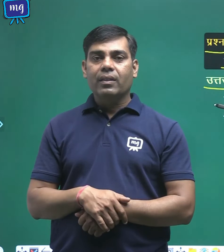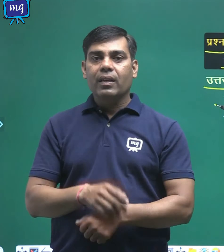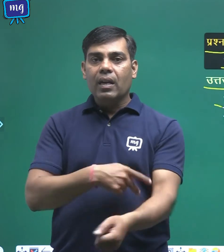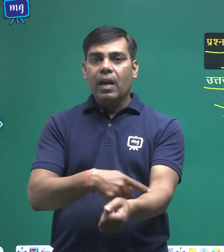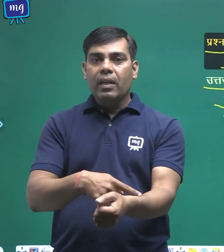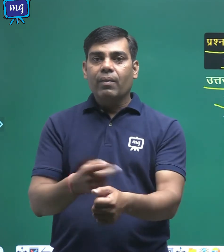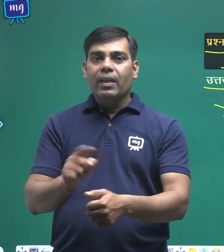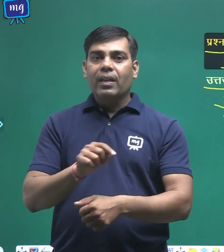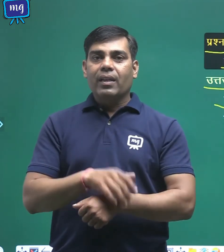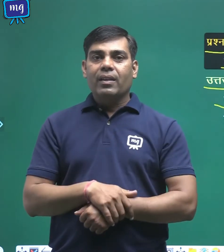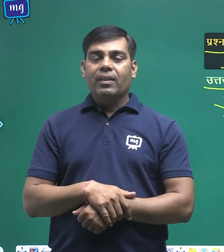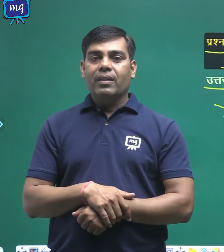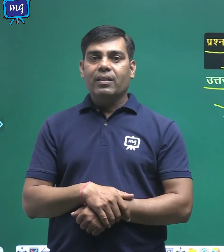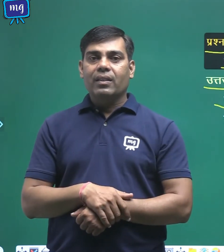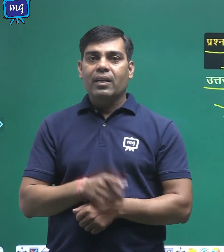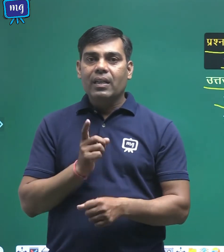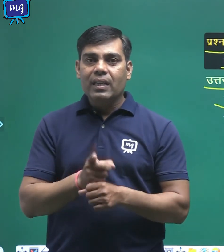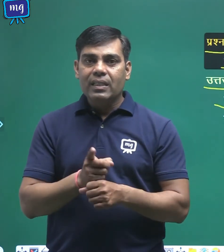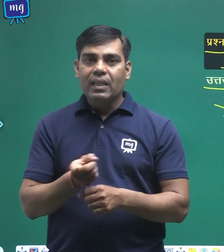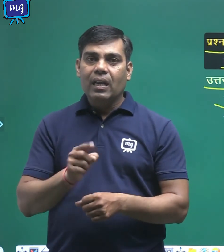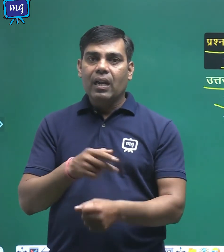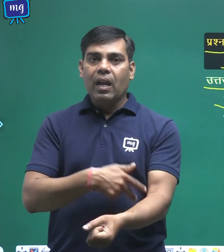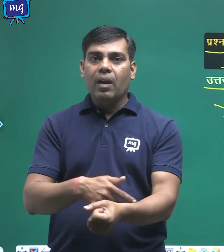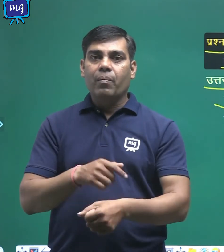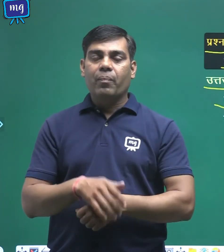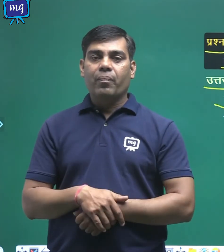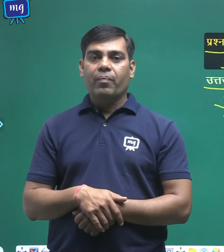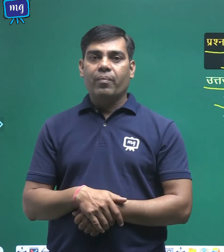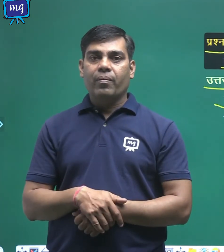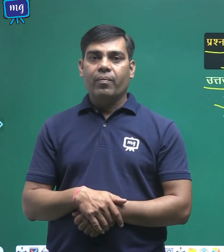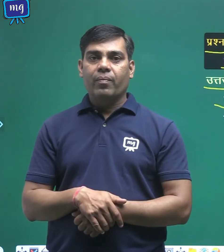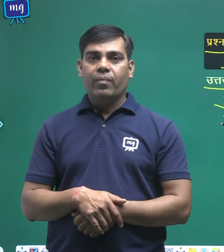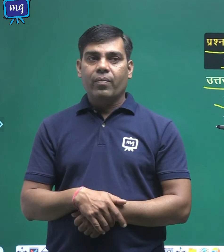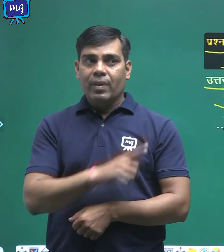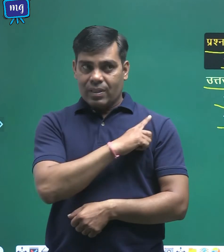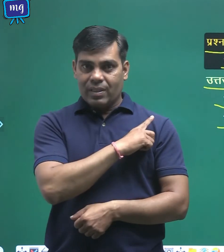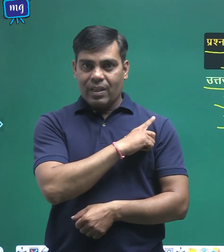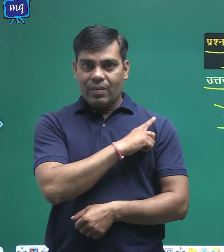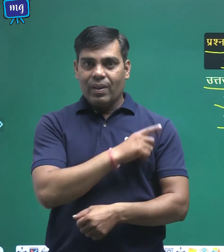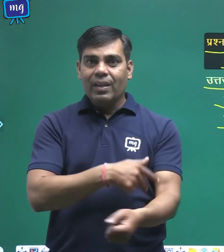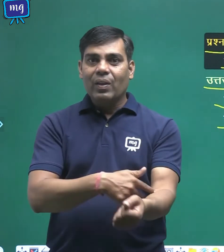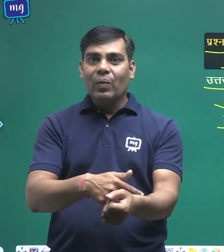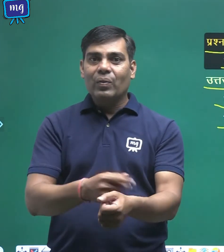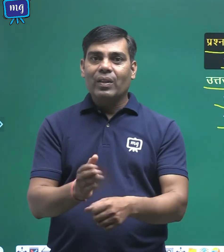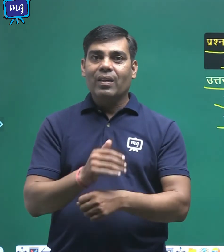कालीबाई के शिक्षक का नाम सेगाभाई रॉथ था।